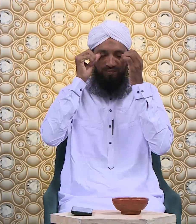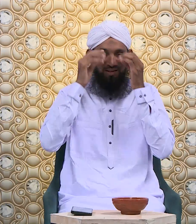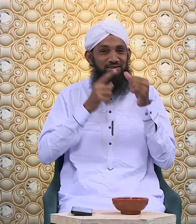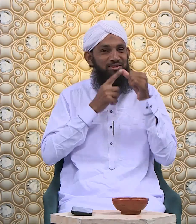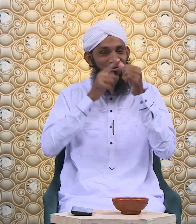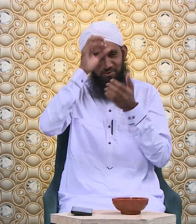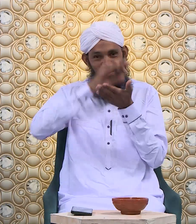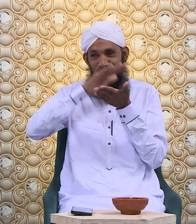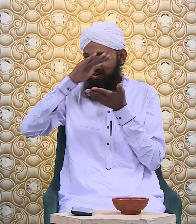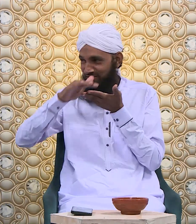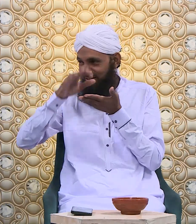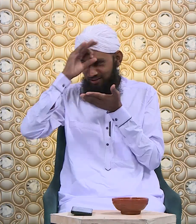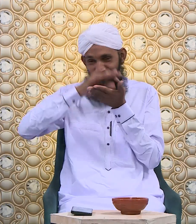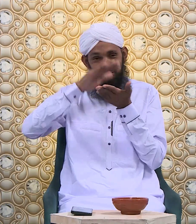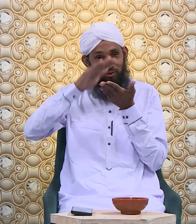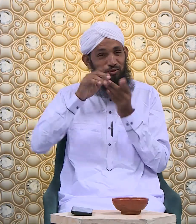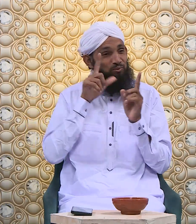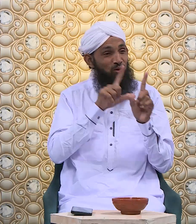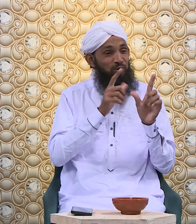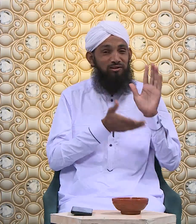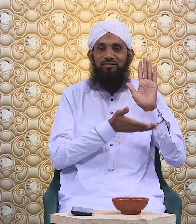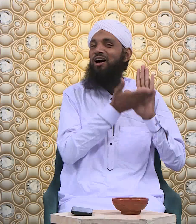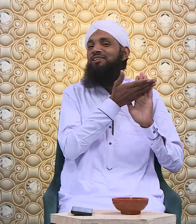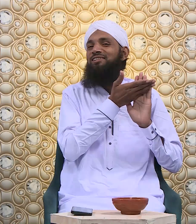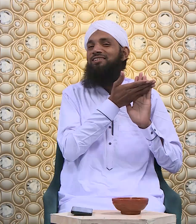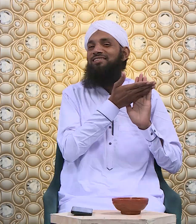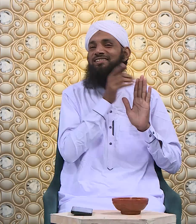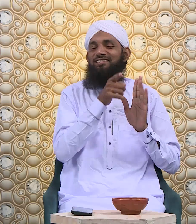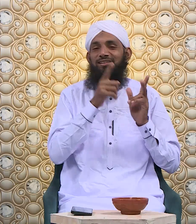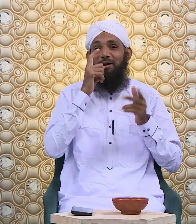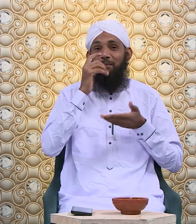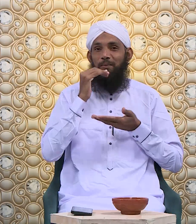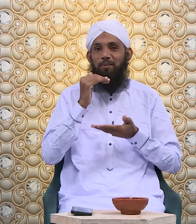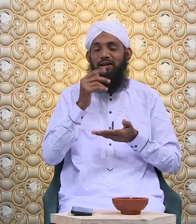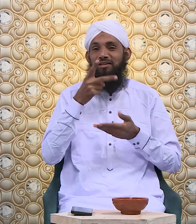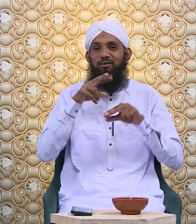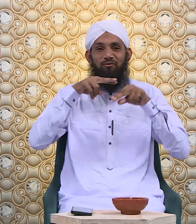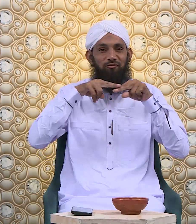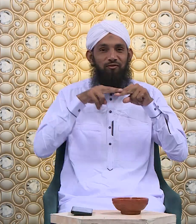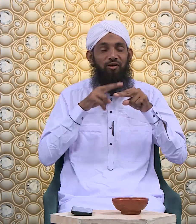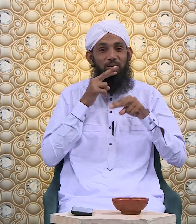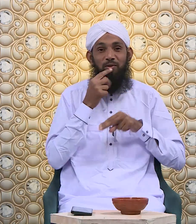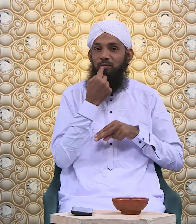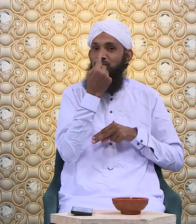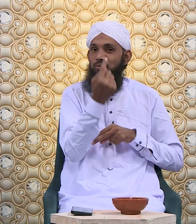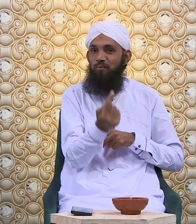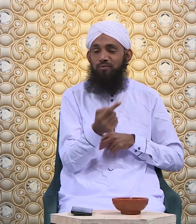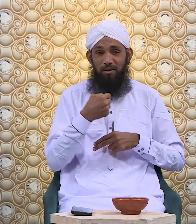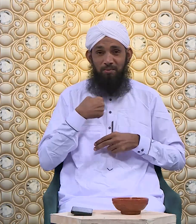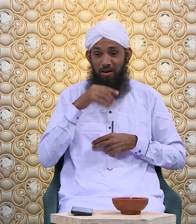وآلہ وسلم حضرت سیدہ تنہ فاطمت زہرہ رضی اللہ تعالی عنہ سے فرمایا کرتے تھے کہ میرے بچوں کو